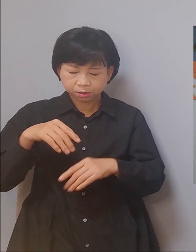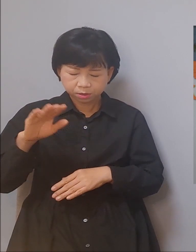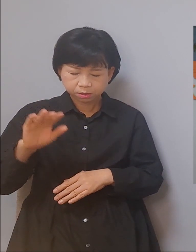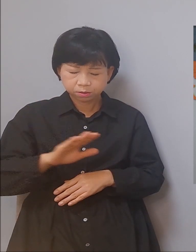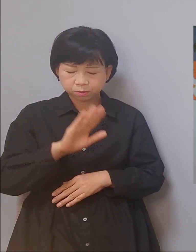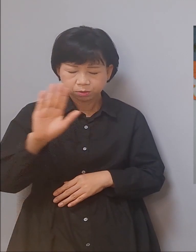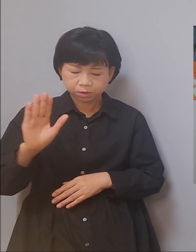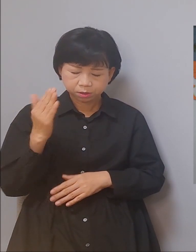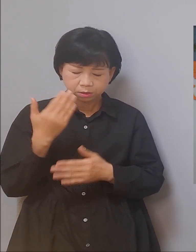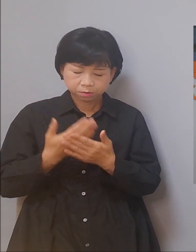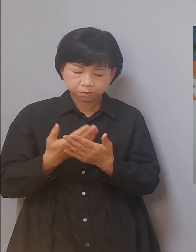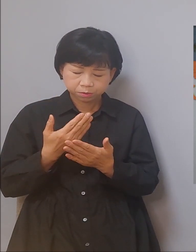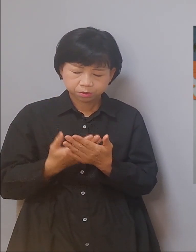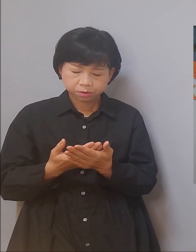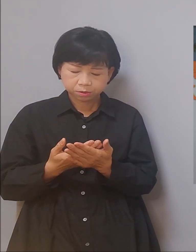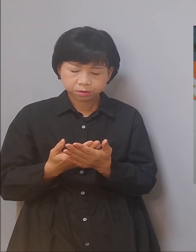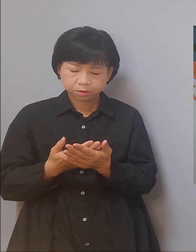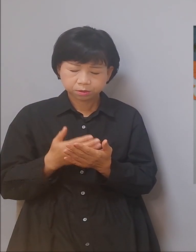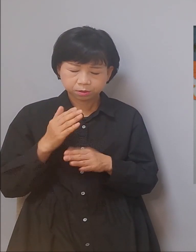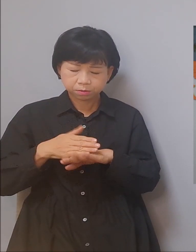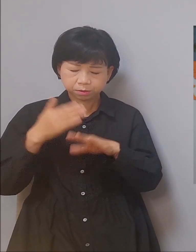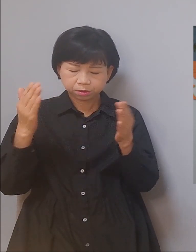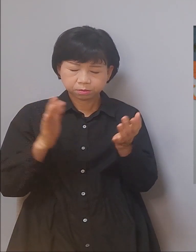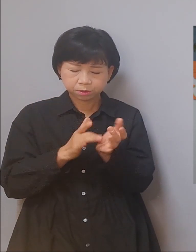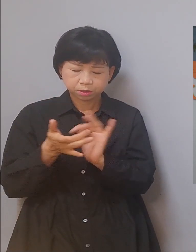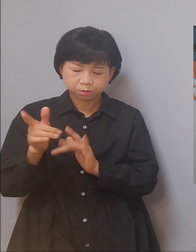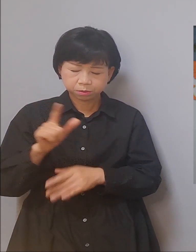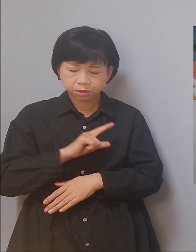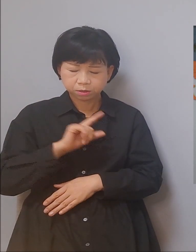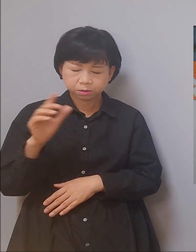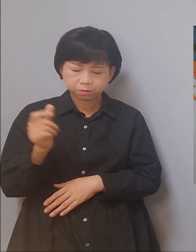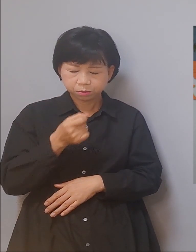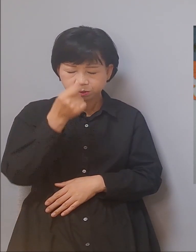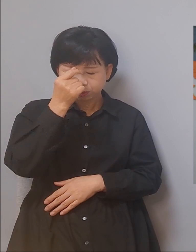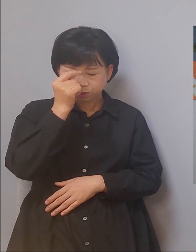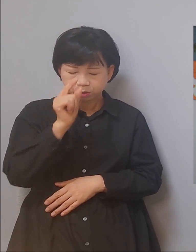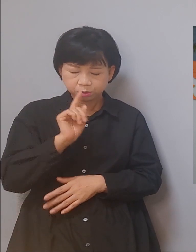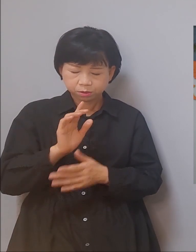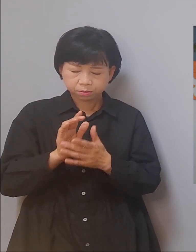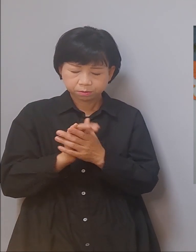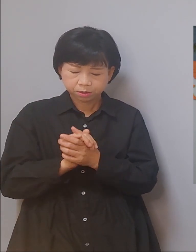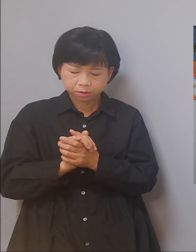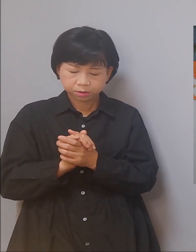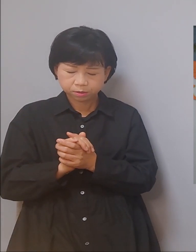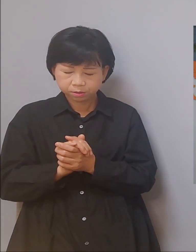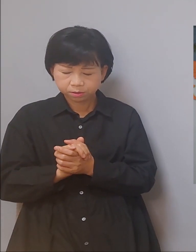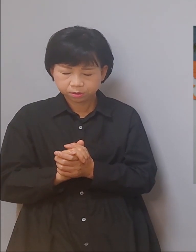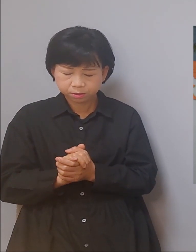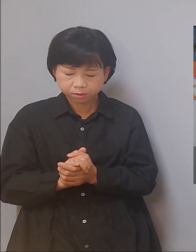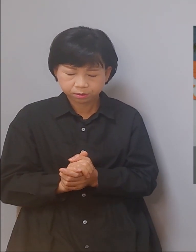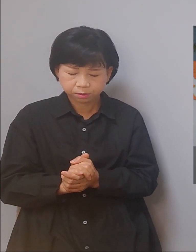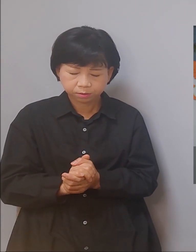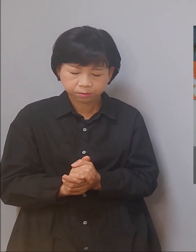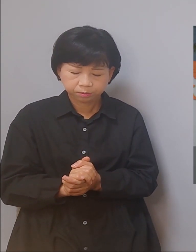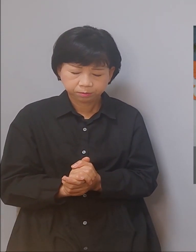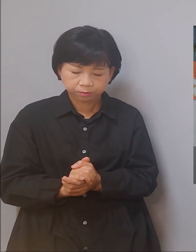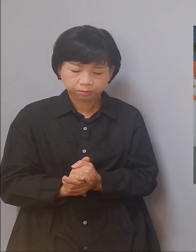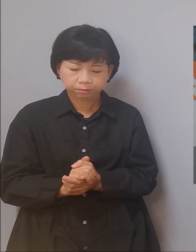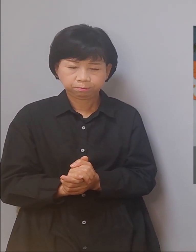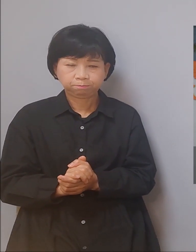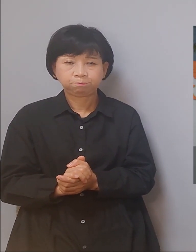되게 하여 주시옵소서. 감사드리며 우리 주 예수 그리스도의 이름으로 기도드립니다. 아멘.